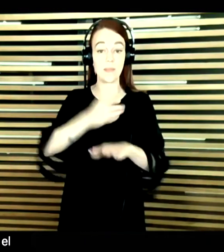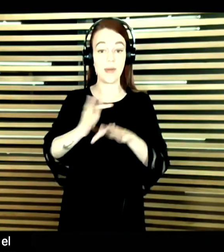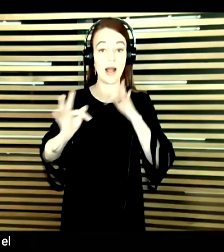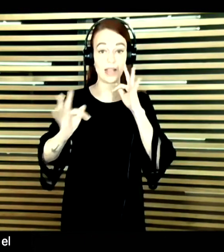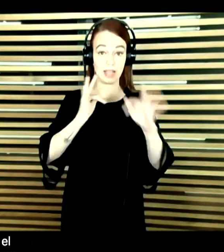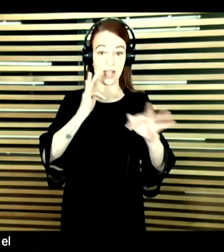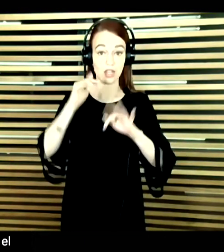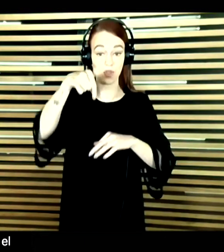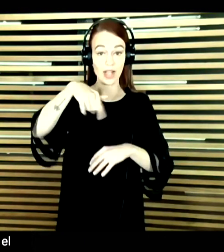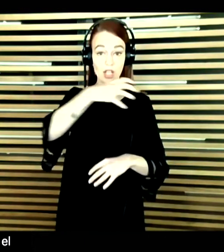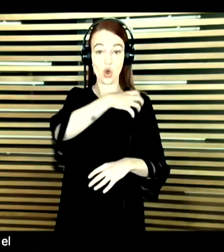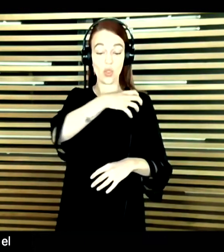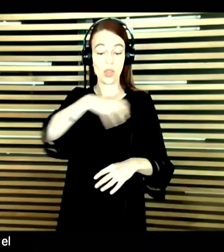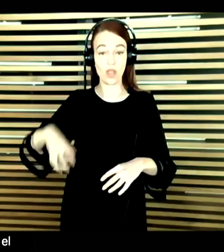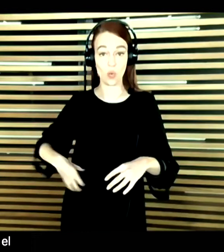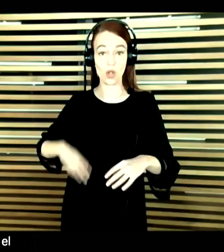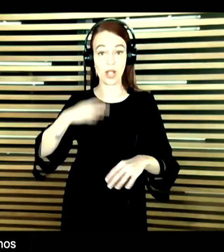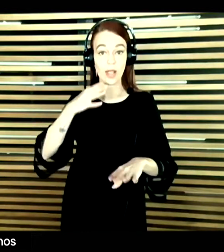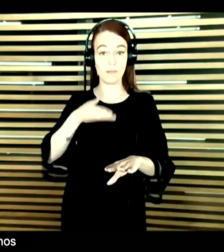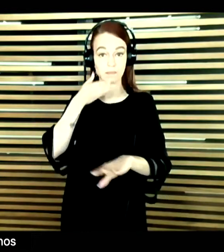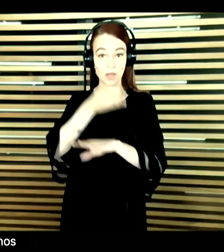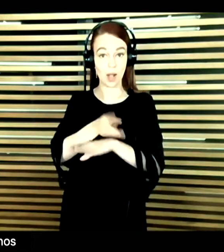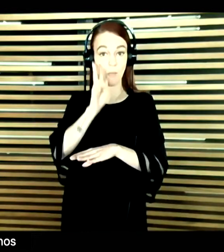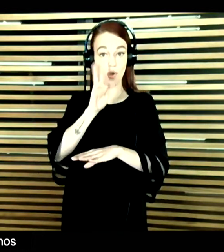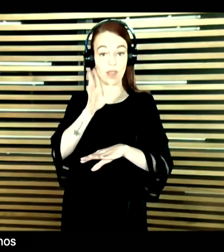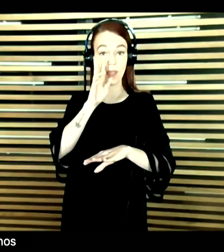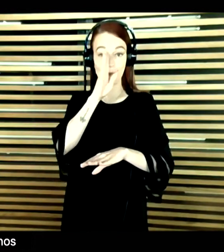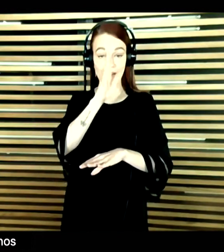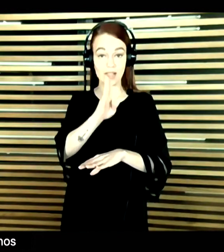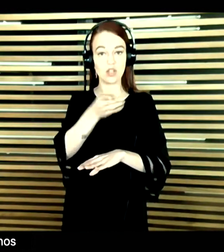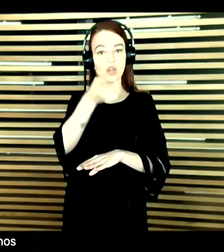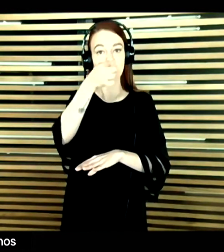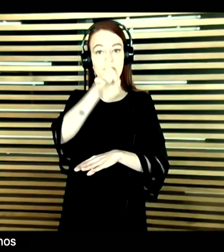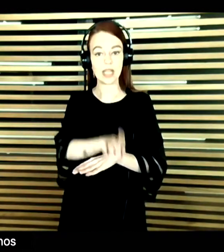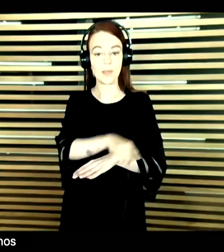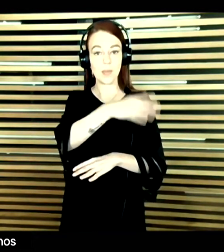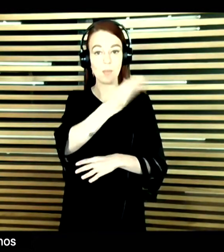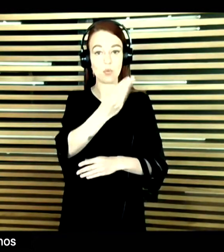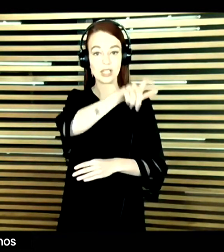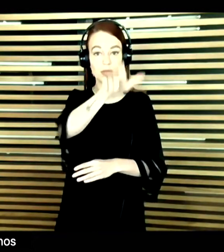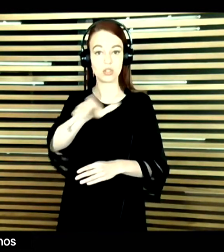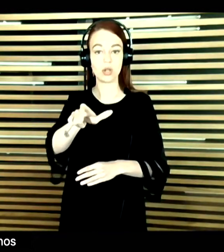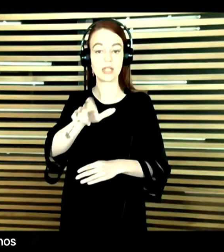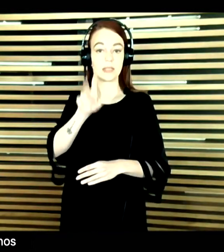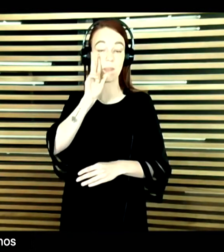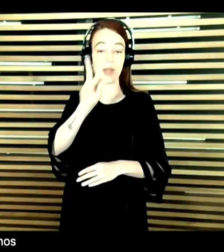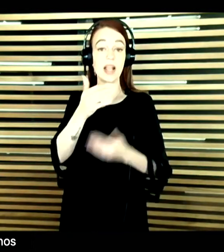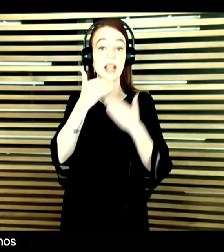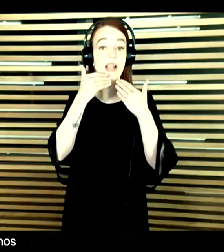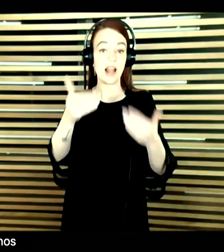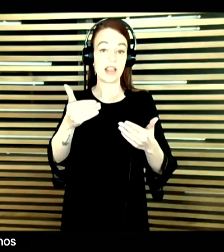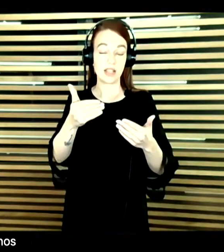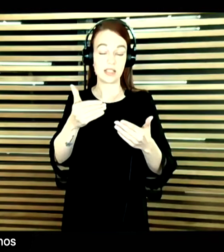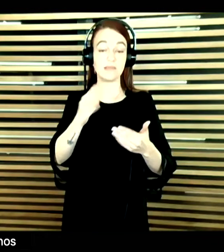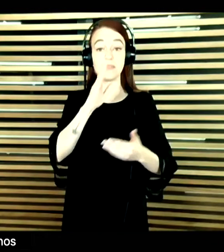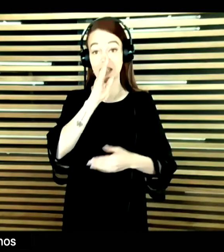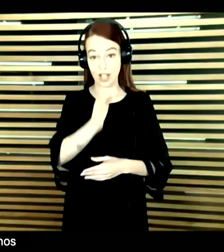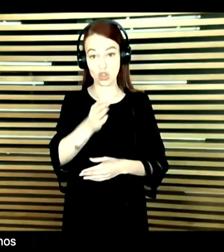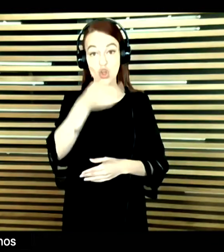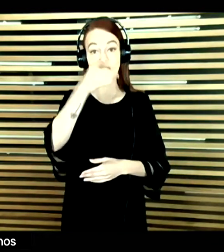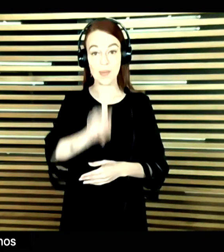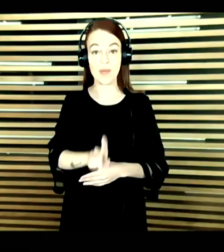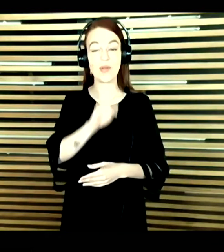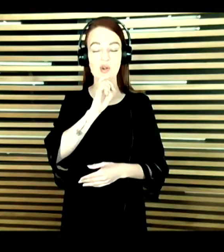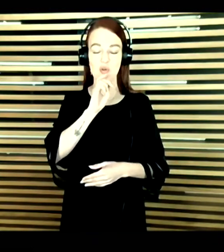Conde Duque y también a muchos de vosotros que lo pudisteis ver también a través de directo también